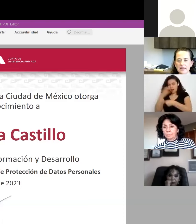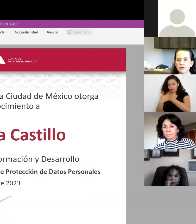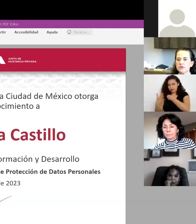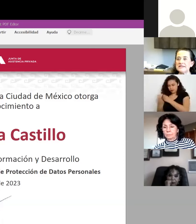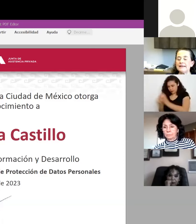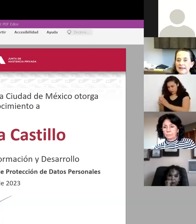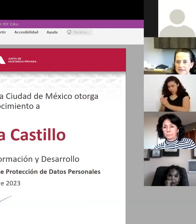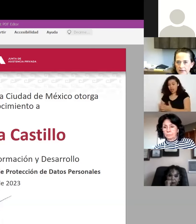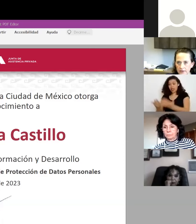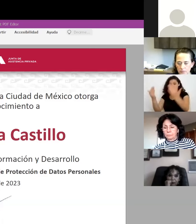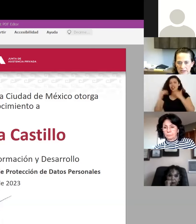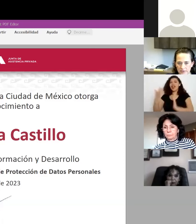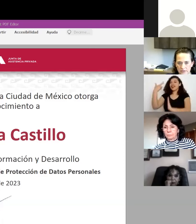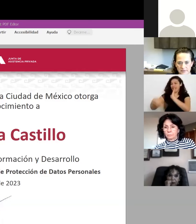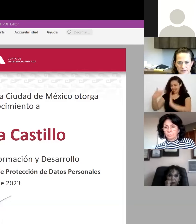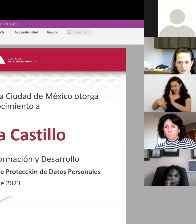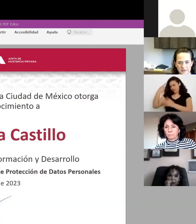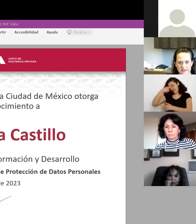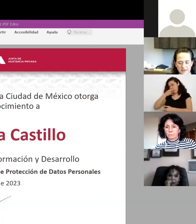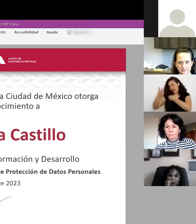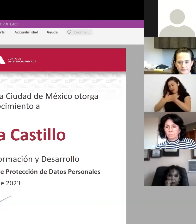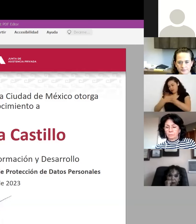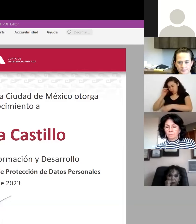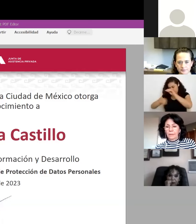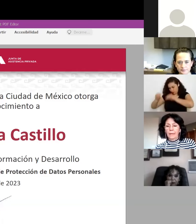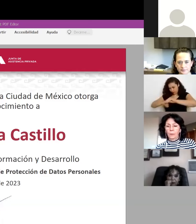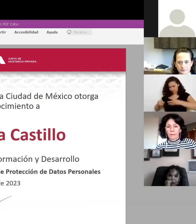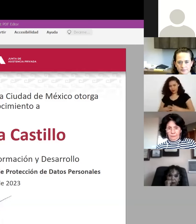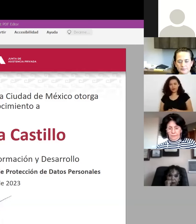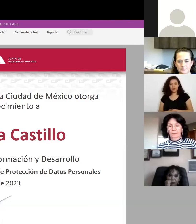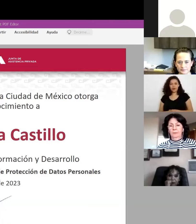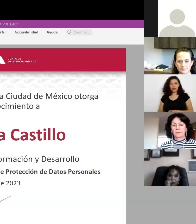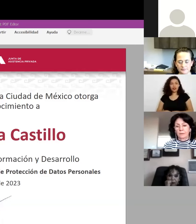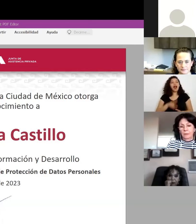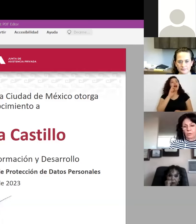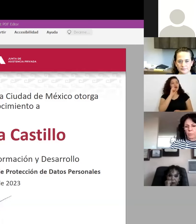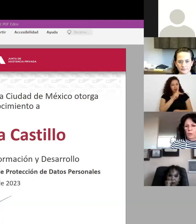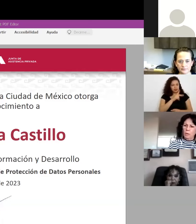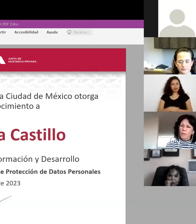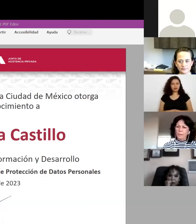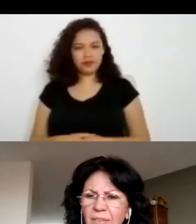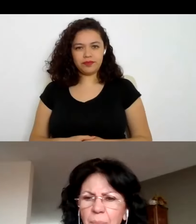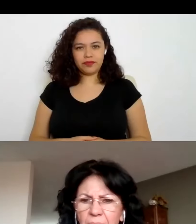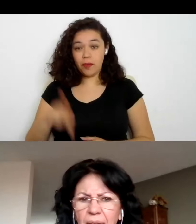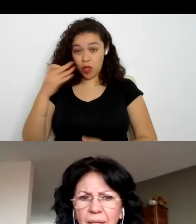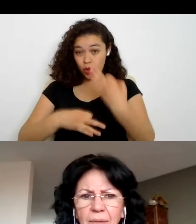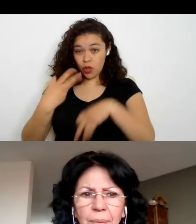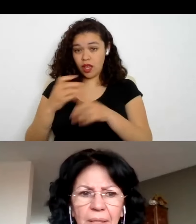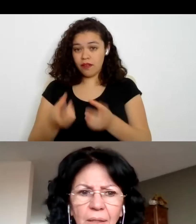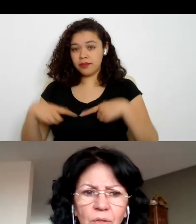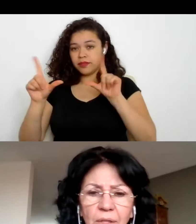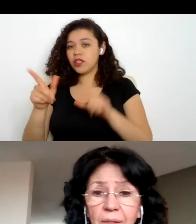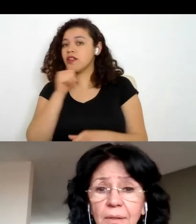privacidad y el otro es el taller de cómo elaborar un aviso de privacidad. Ah, ok. Pero todavía no aparecen, ¿verdad? En